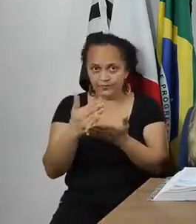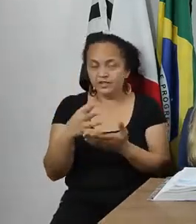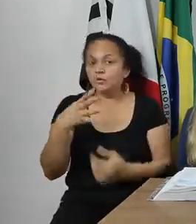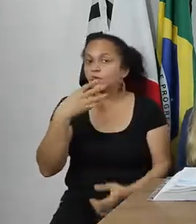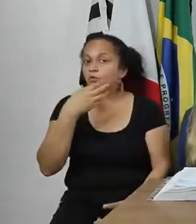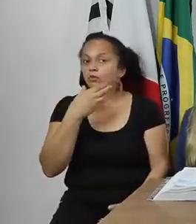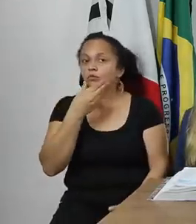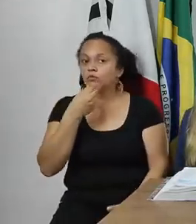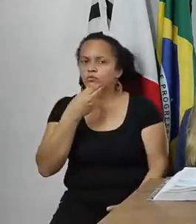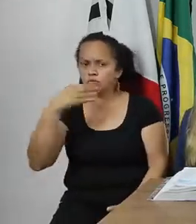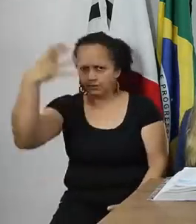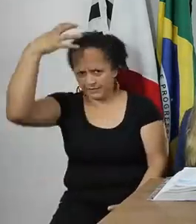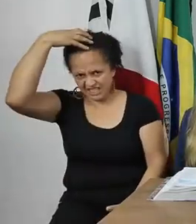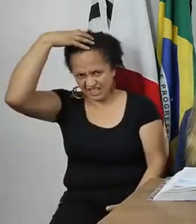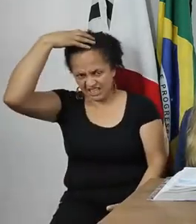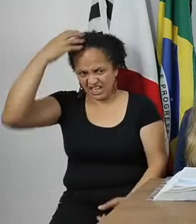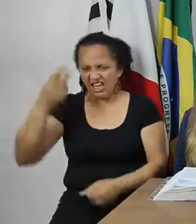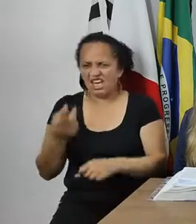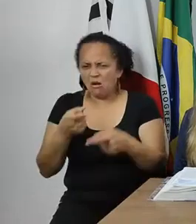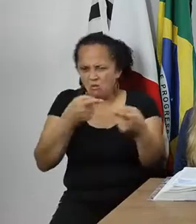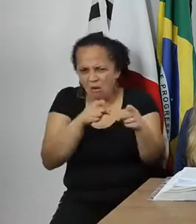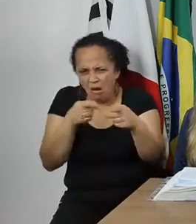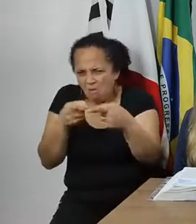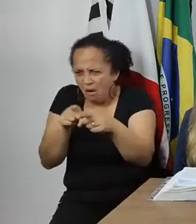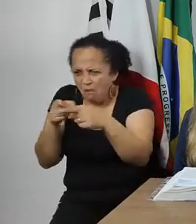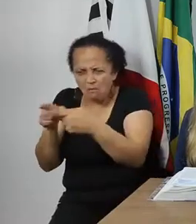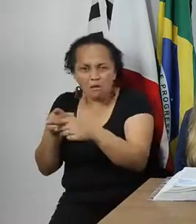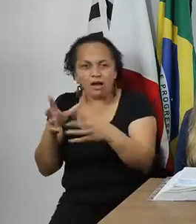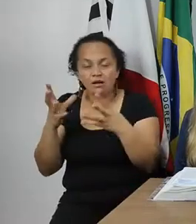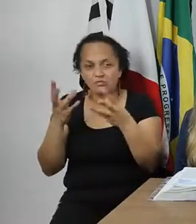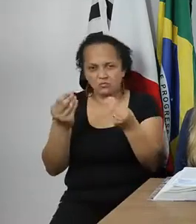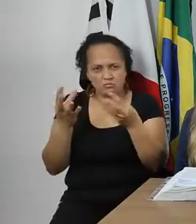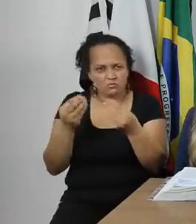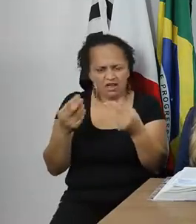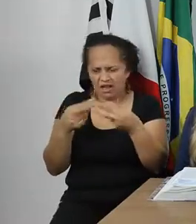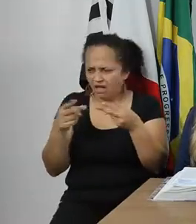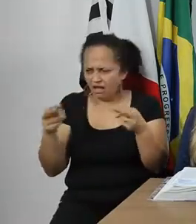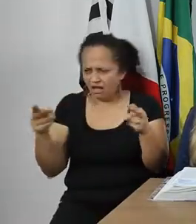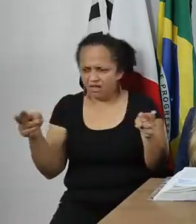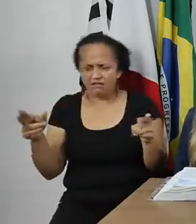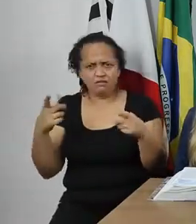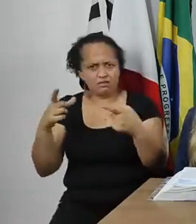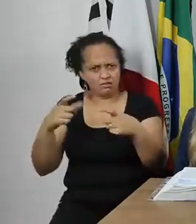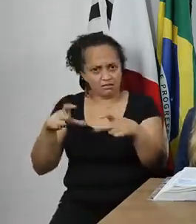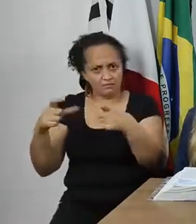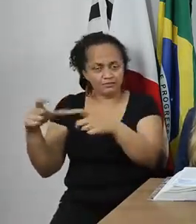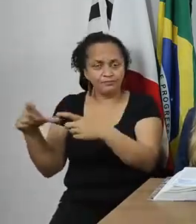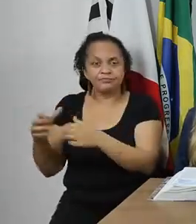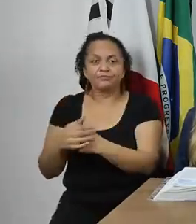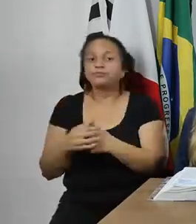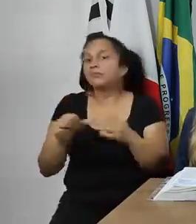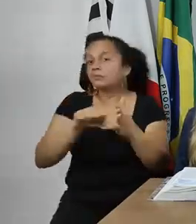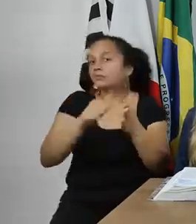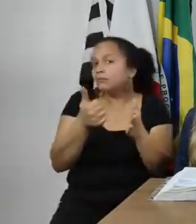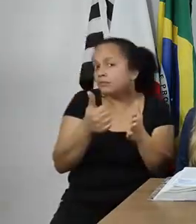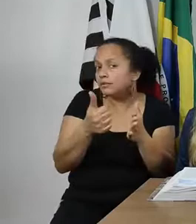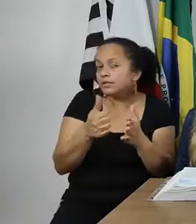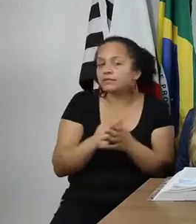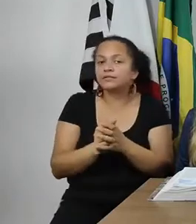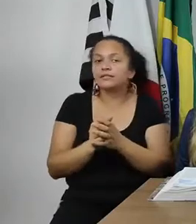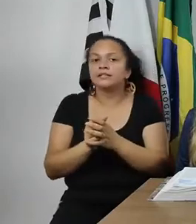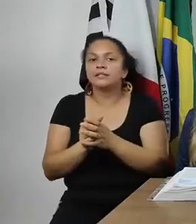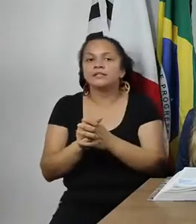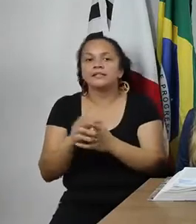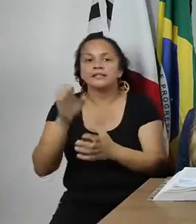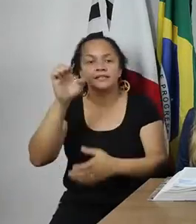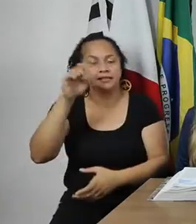ataque do rei Senaqueribe da Síria contra Ezequias, a primeira coisa que Ezequias fez foi levantar